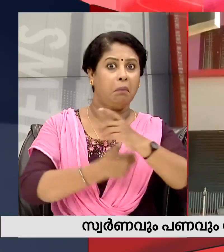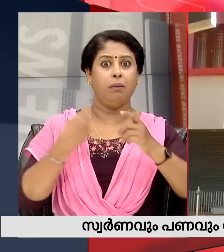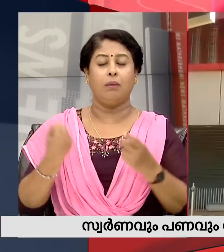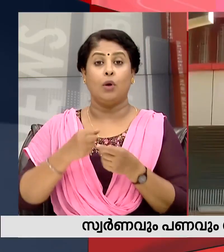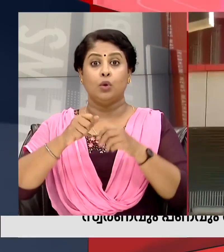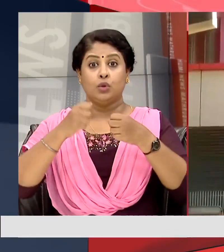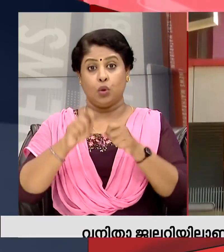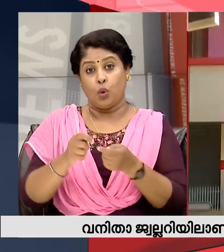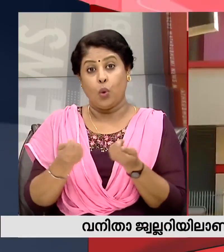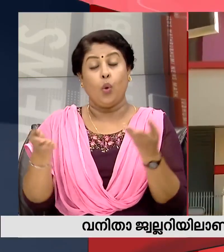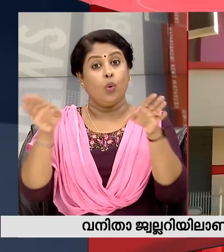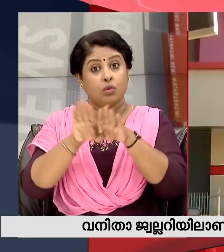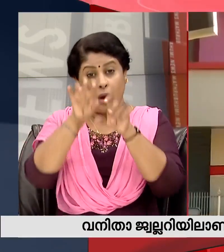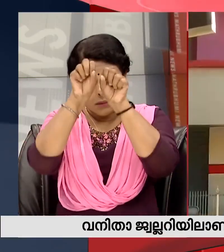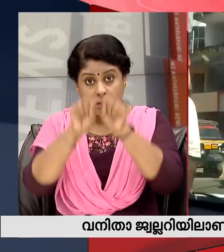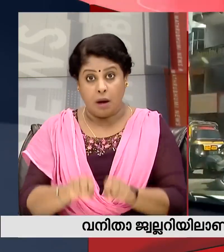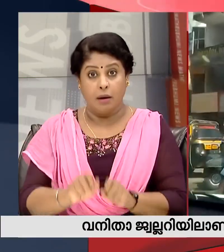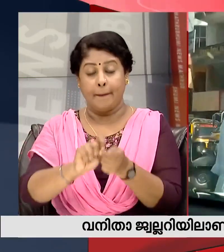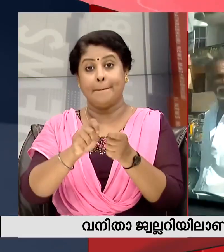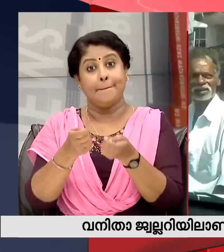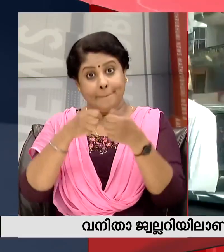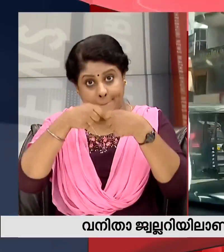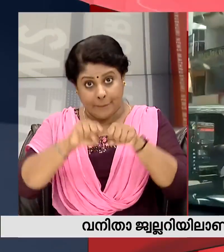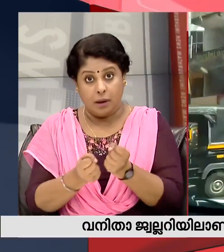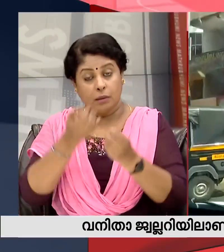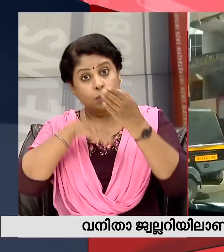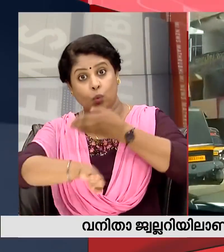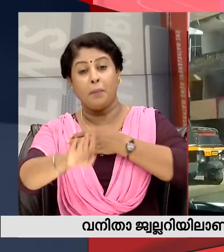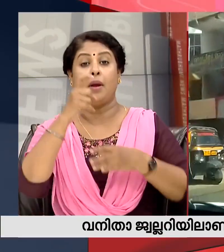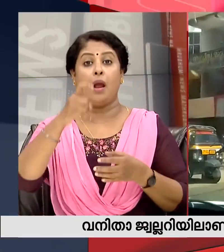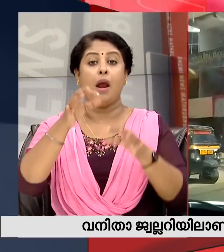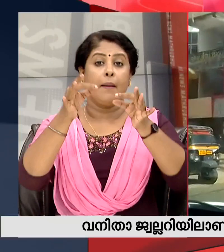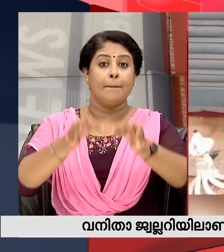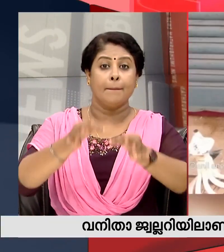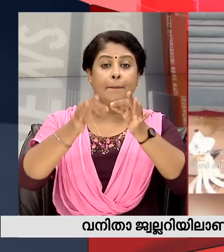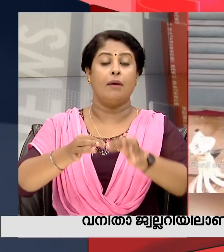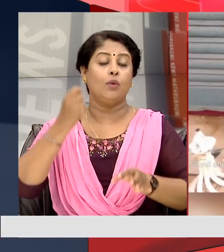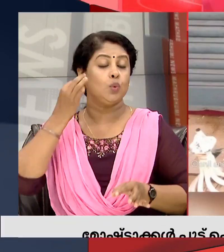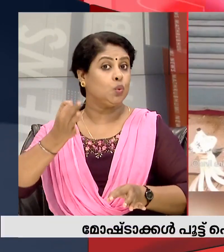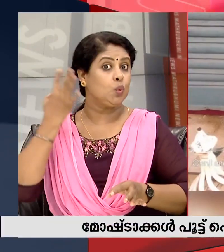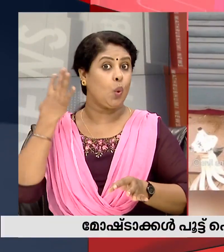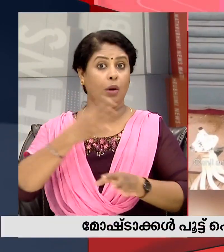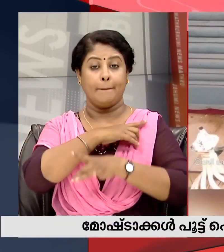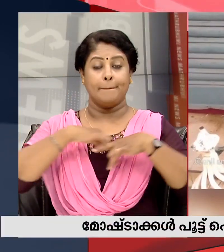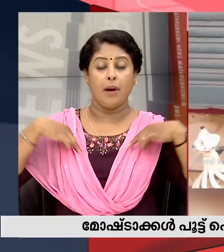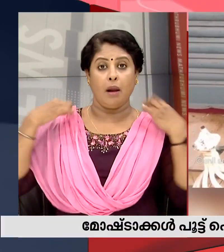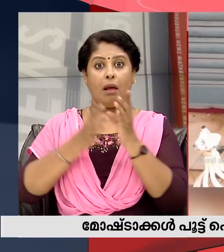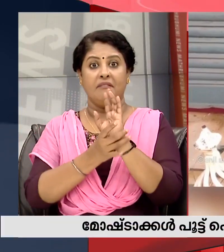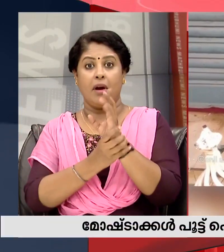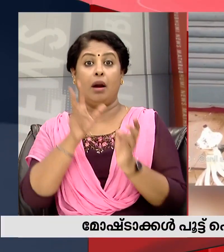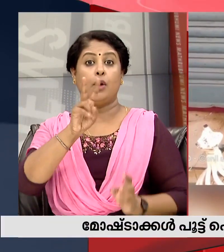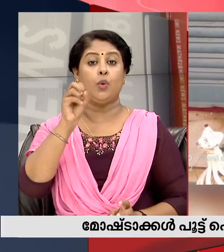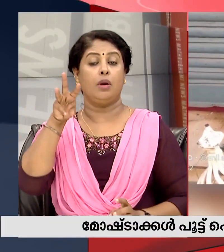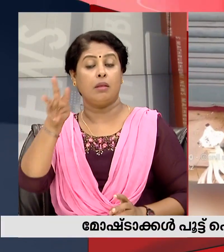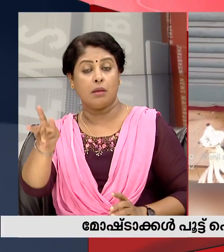കടന്നവർ പ്രദർശനത്തിന് വെച്ചിരുന്ന ആഭരണങ്ങളെല്ലാം കവർന്നു. 7 പവൻ സ്വർണ്ണാഭരണം, 800 ഗ്രാം വെള്ളി ആഭരണം, 20,000 രൂപ എന്നിവ